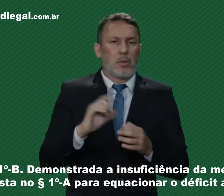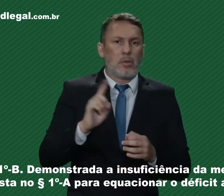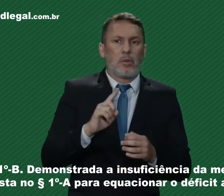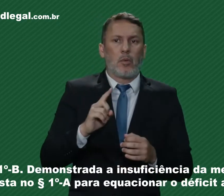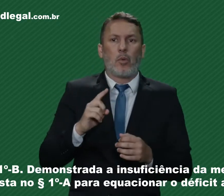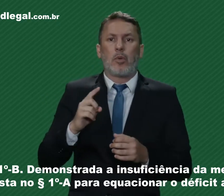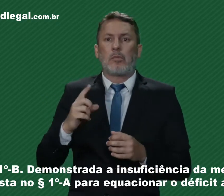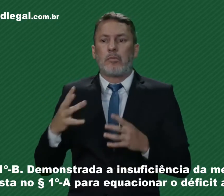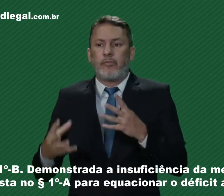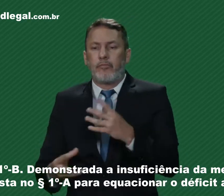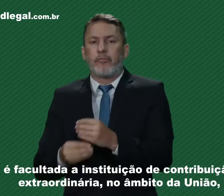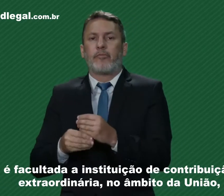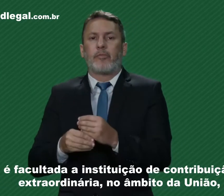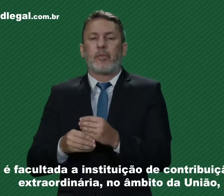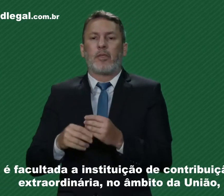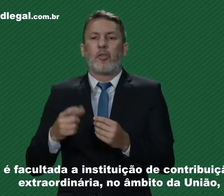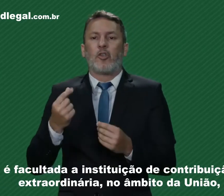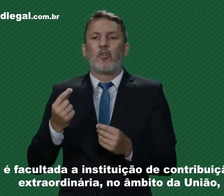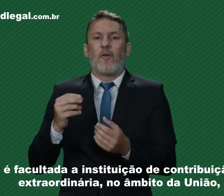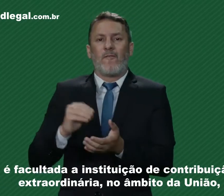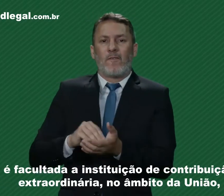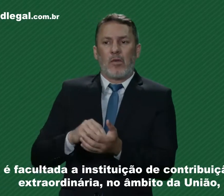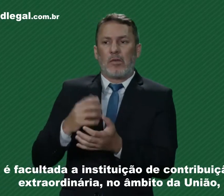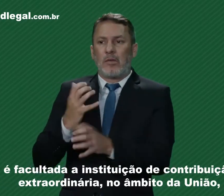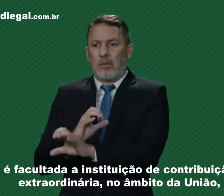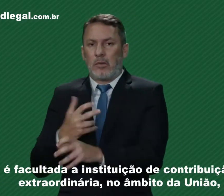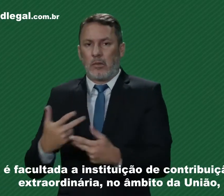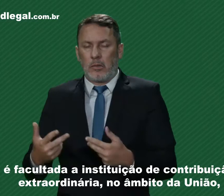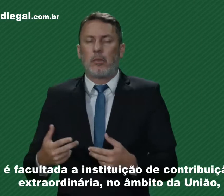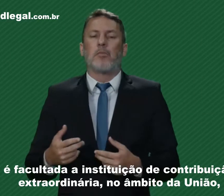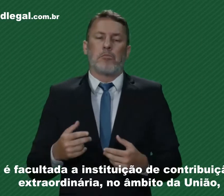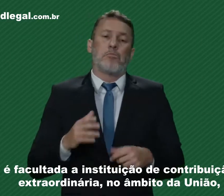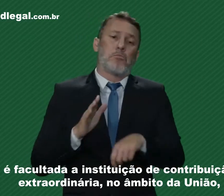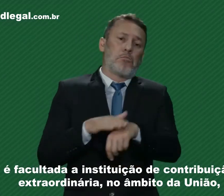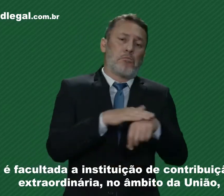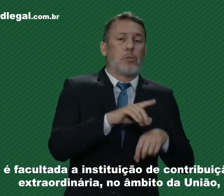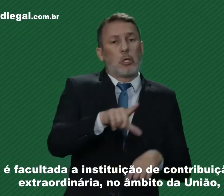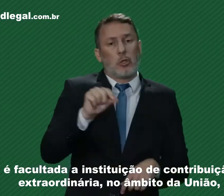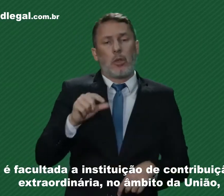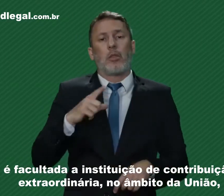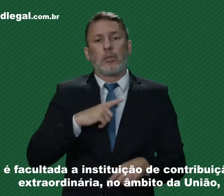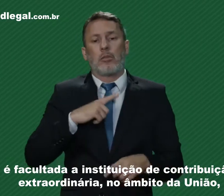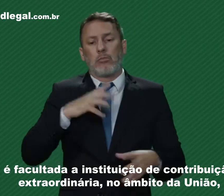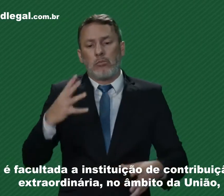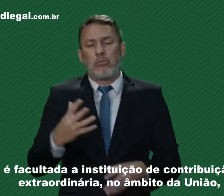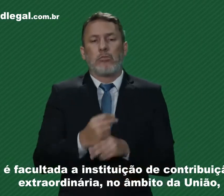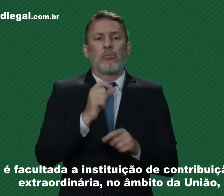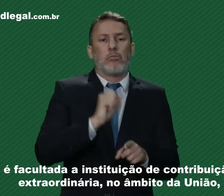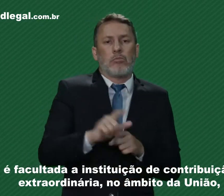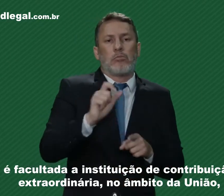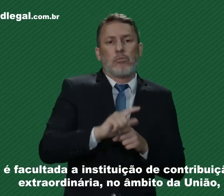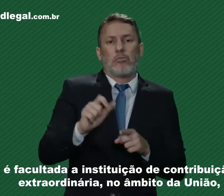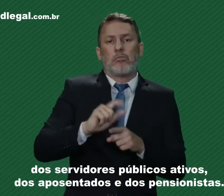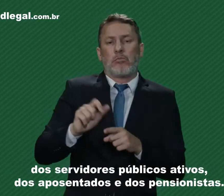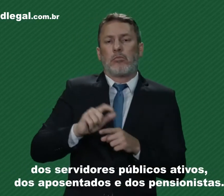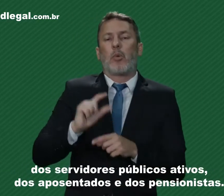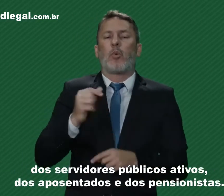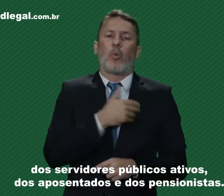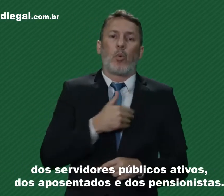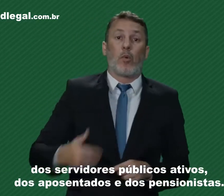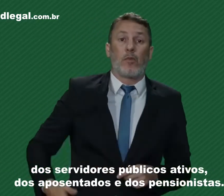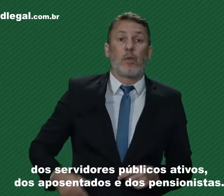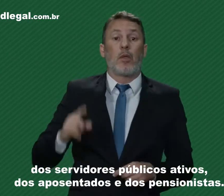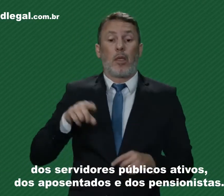o déficit atuarial, é facultada a instituição de contribuição extraordinária no âmbito da União,